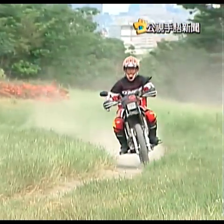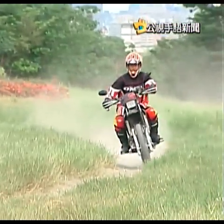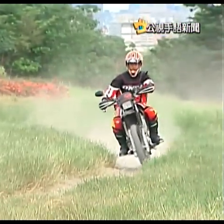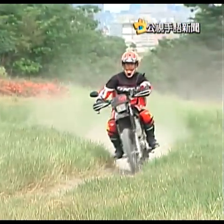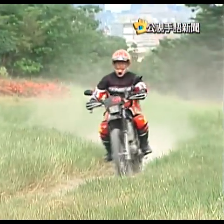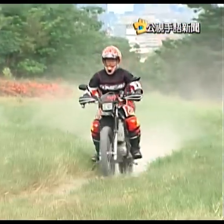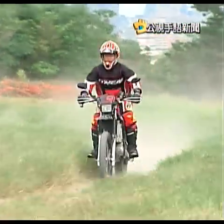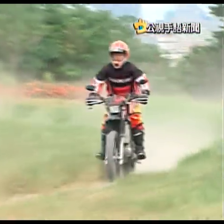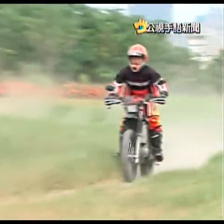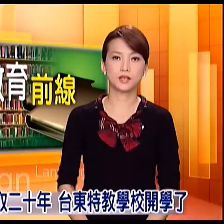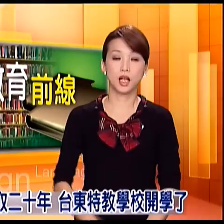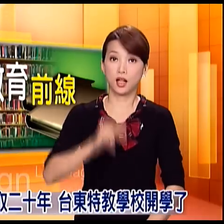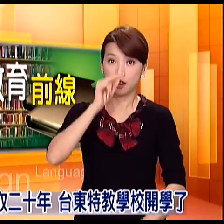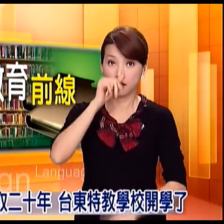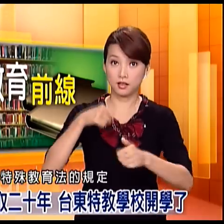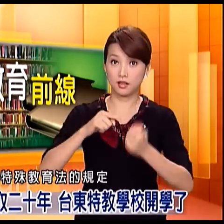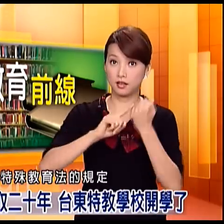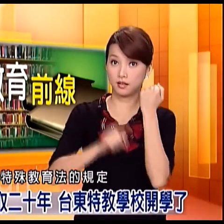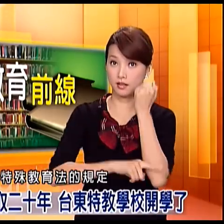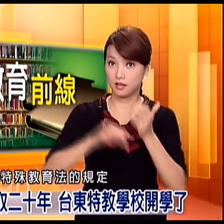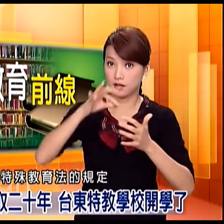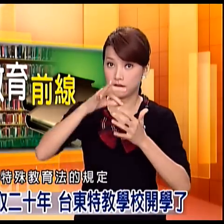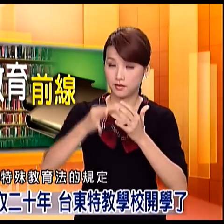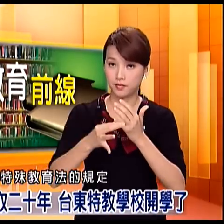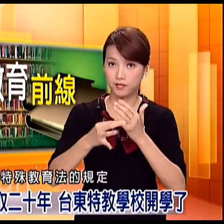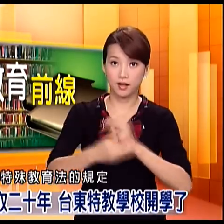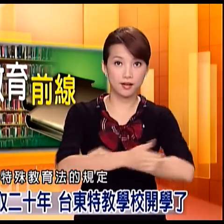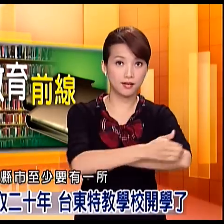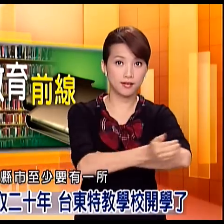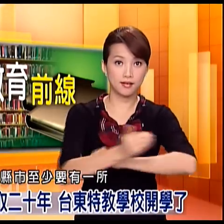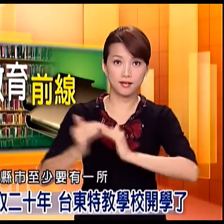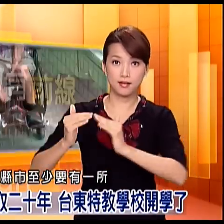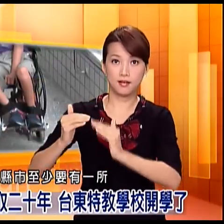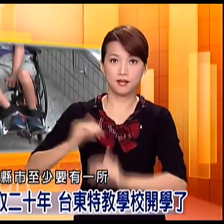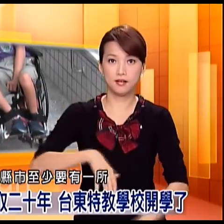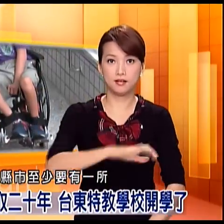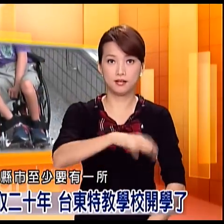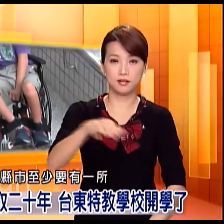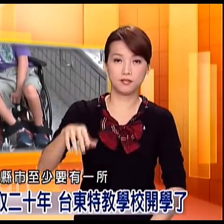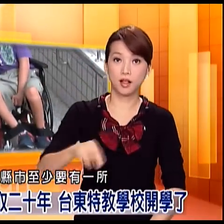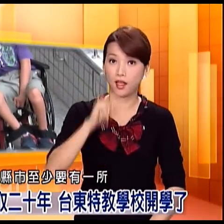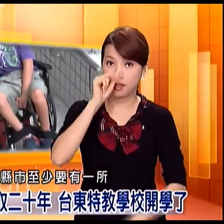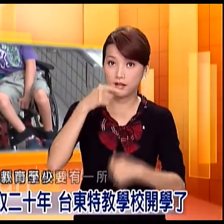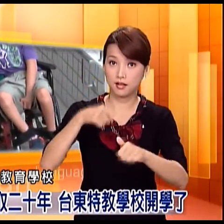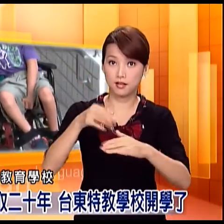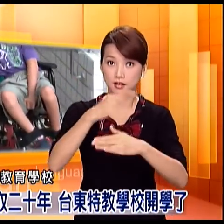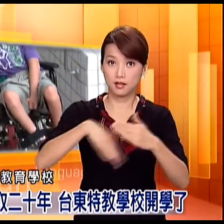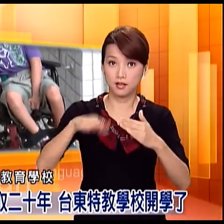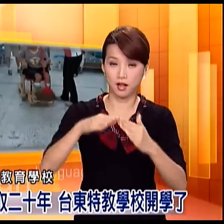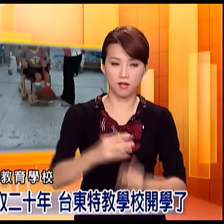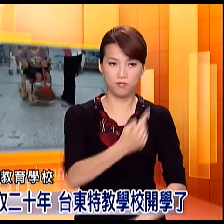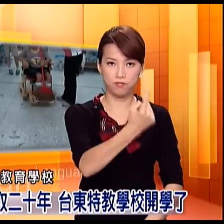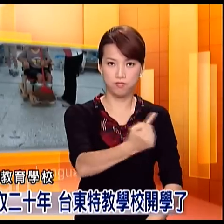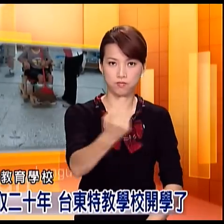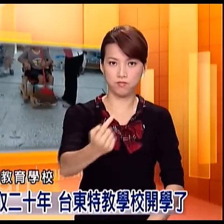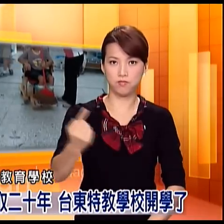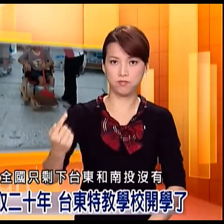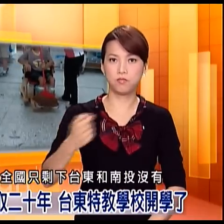报道。 根据特殊教育法的规定，一个县市至少要有一所特殊教育学校，而目